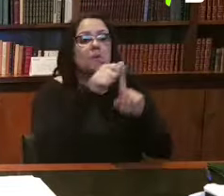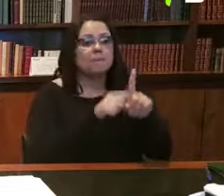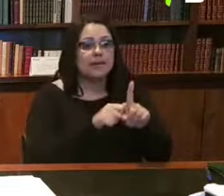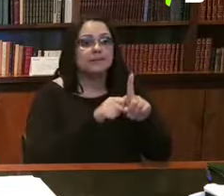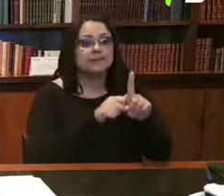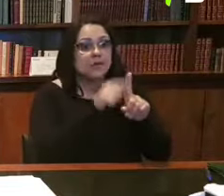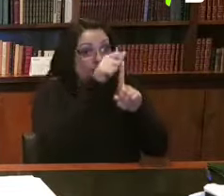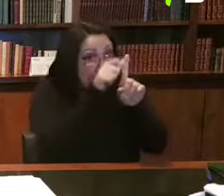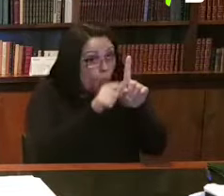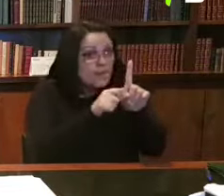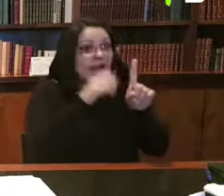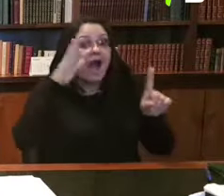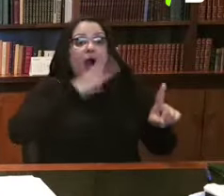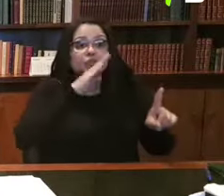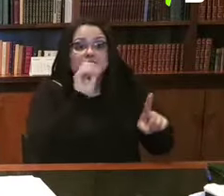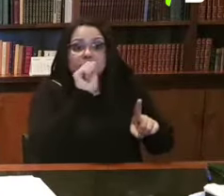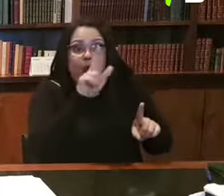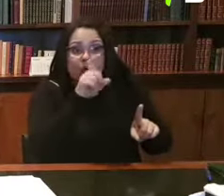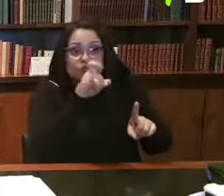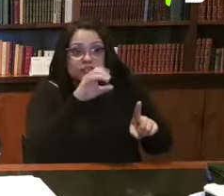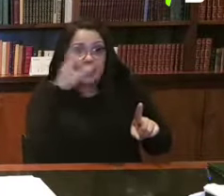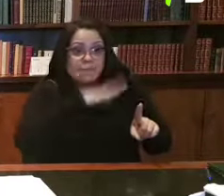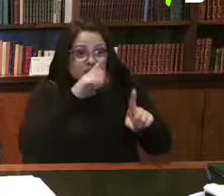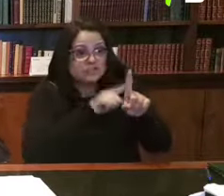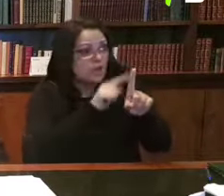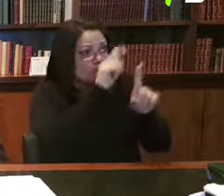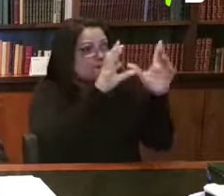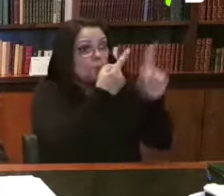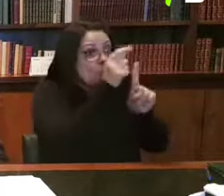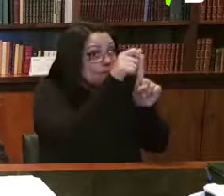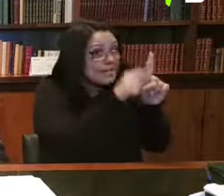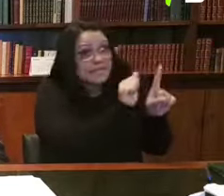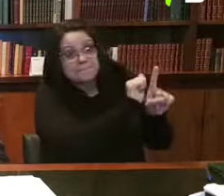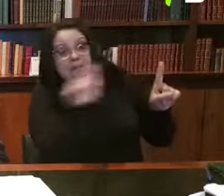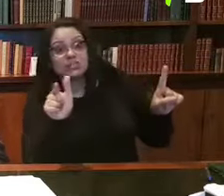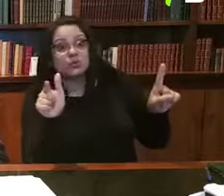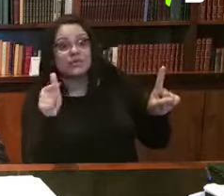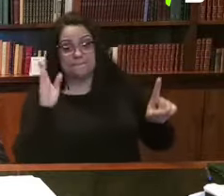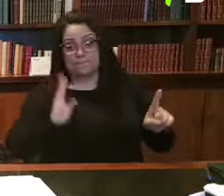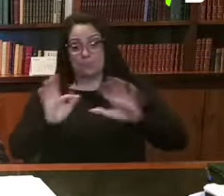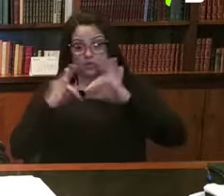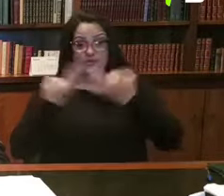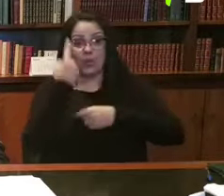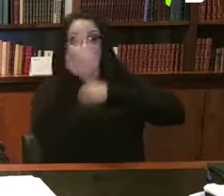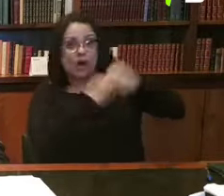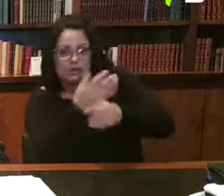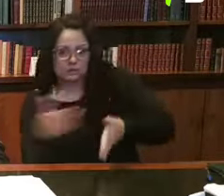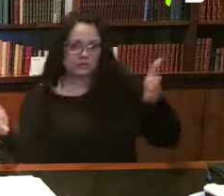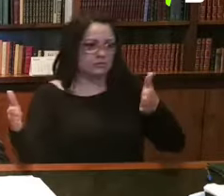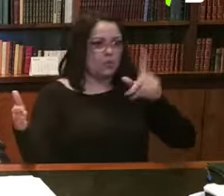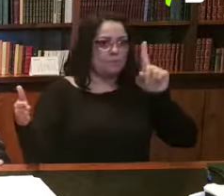emergencial foi trabalhar mais o que o déficit do orçamento do ano todo tem que acender o bolsa família do ano inteiro é